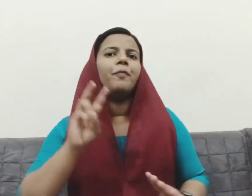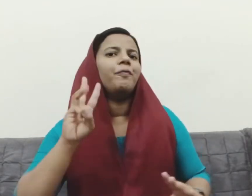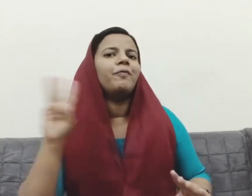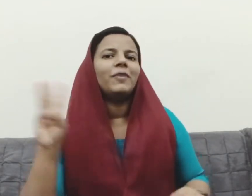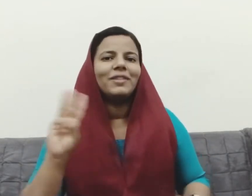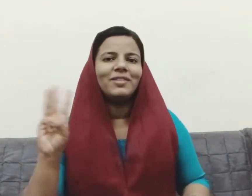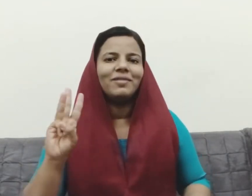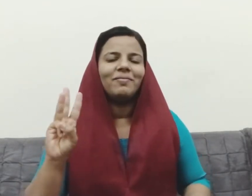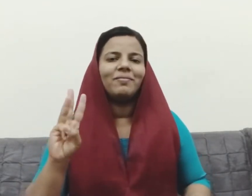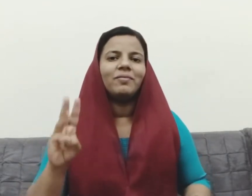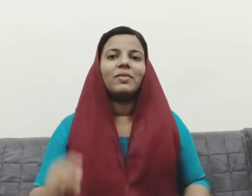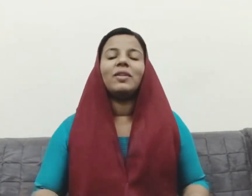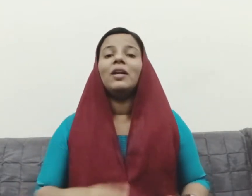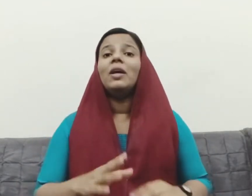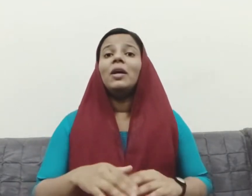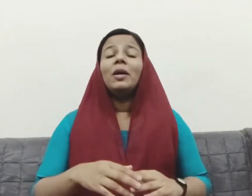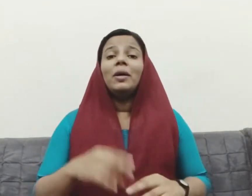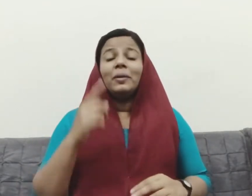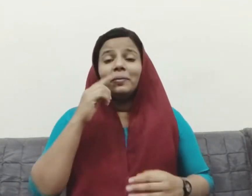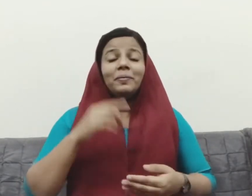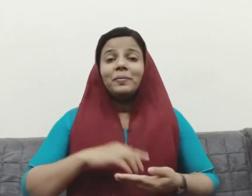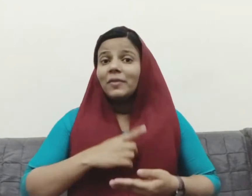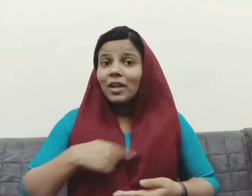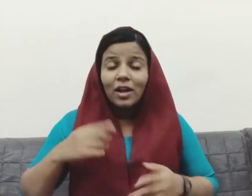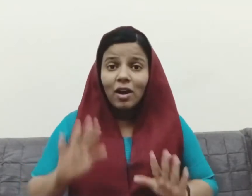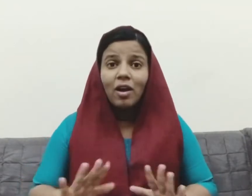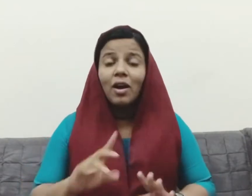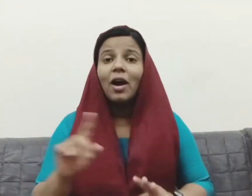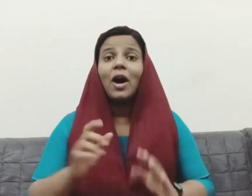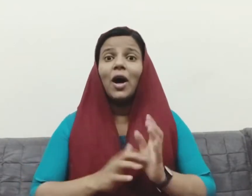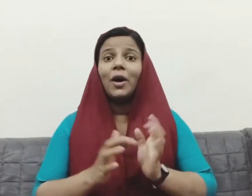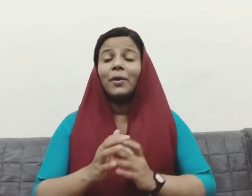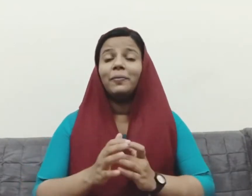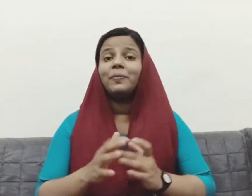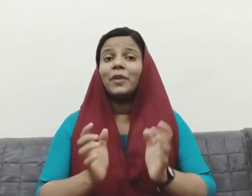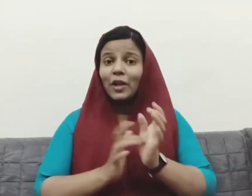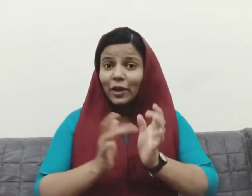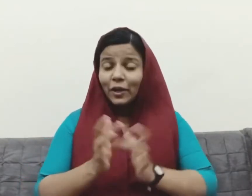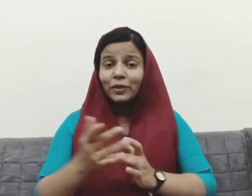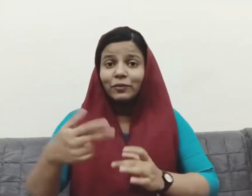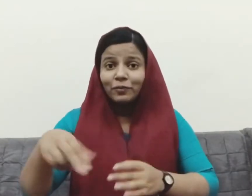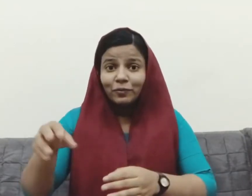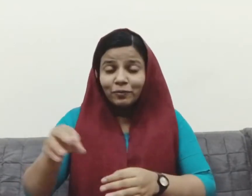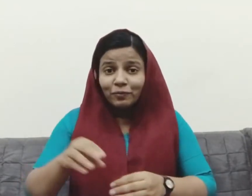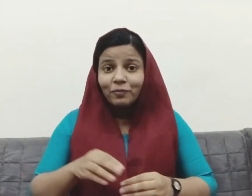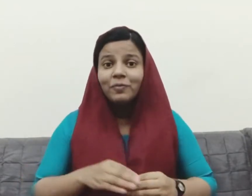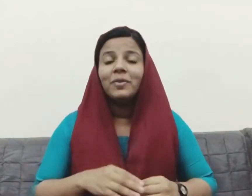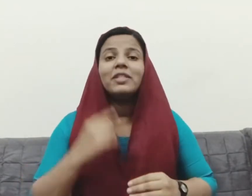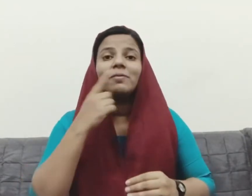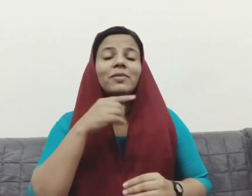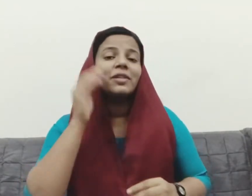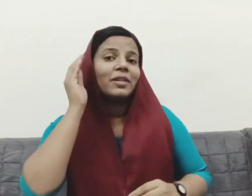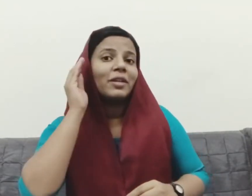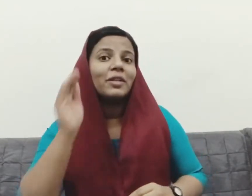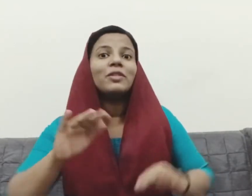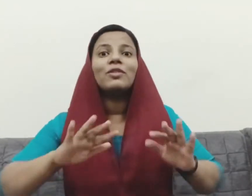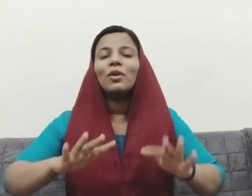എനിക്ക് സാക്ഷികളാകുന്നു. മണവാട്ടി ഉള്ളവൻ മണവാളനാകുന്നു, മണവാളൻ്റെ സ്നേഹിതനോ നിന്ന് മണവാളൻ്റെ സ്വരം കേട്ടിട്ട്